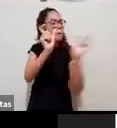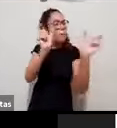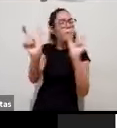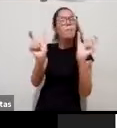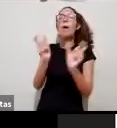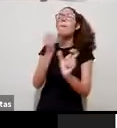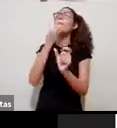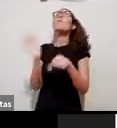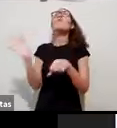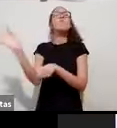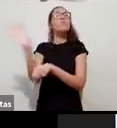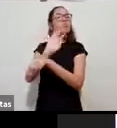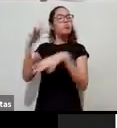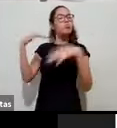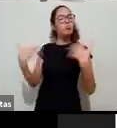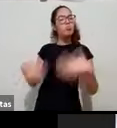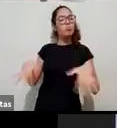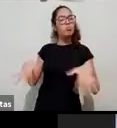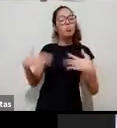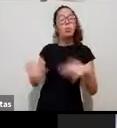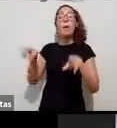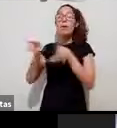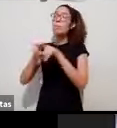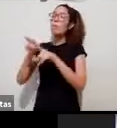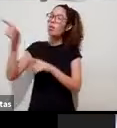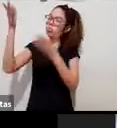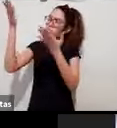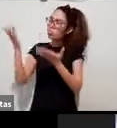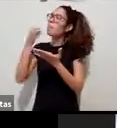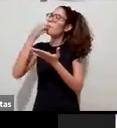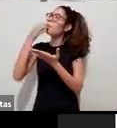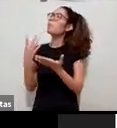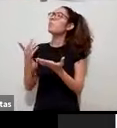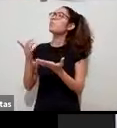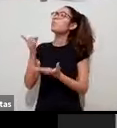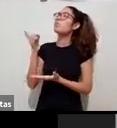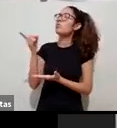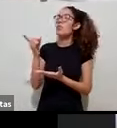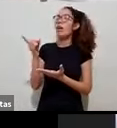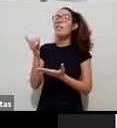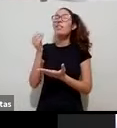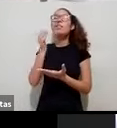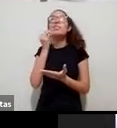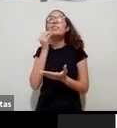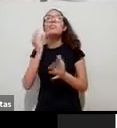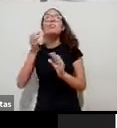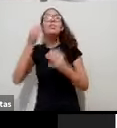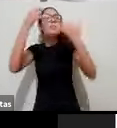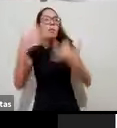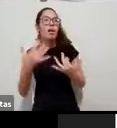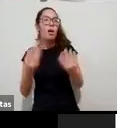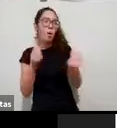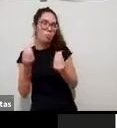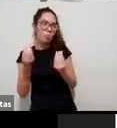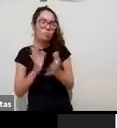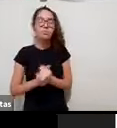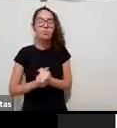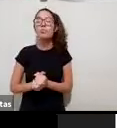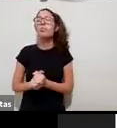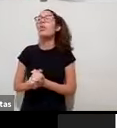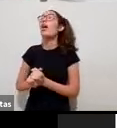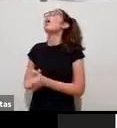o alerta necessário para os processos que estão acontecendo com a saúde mental. Então, Esther, muito obrigado. Né?